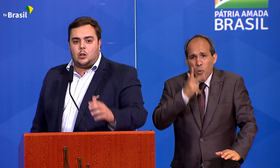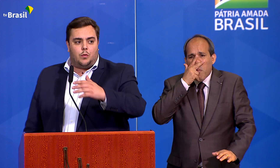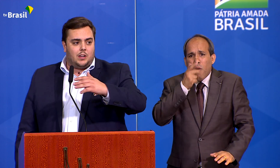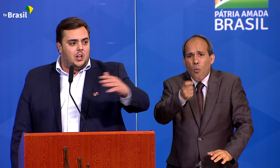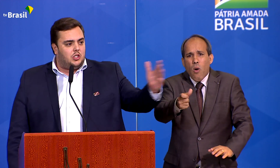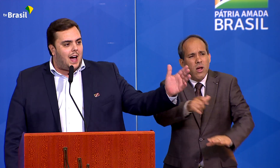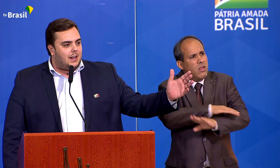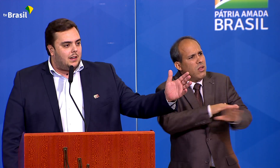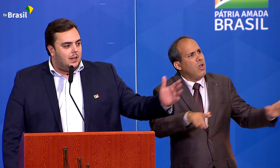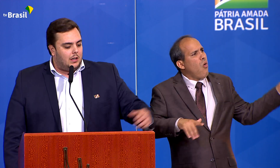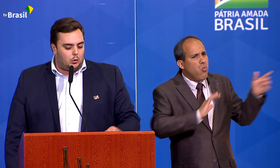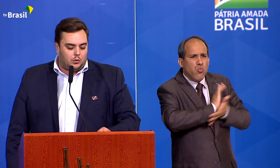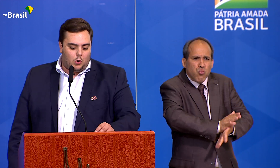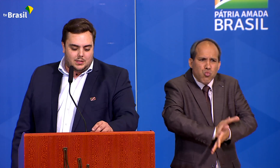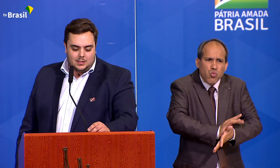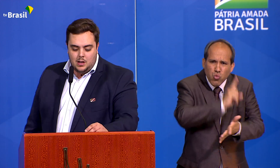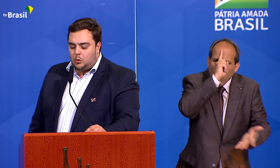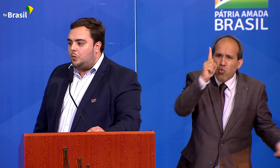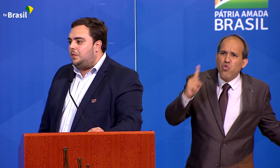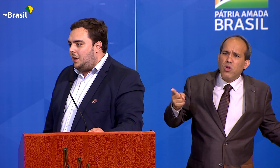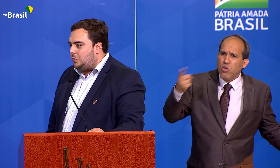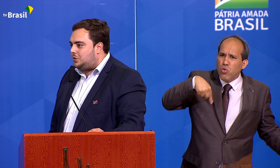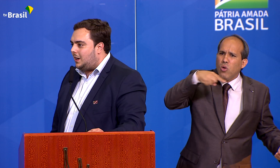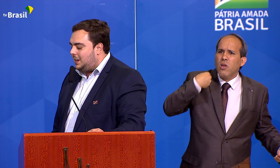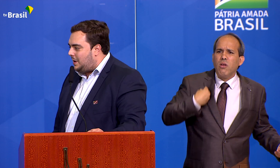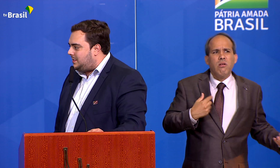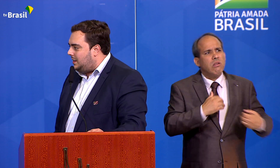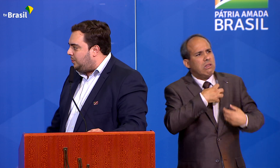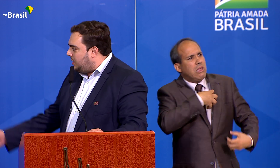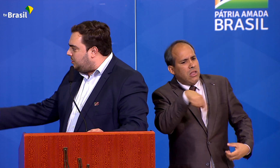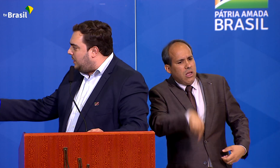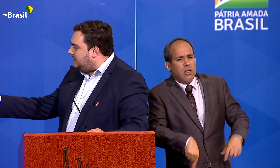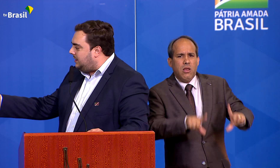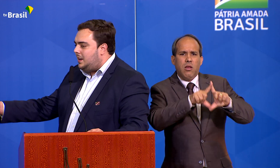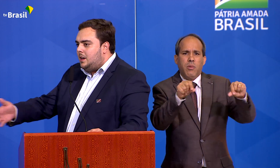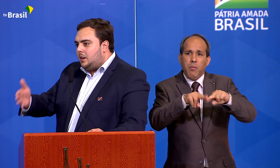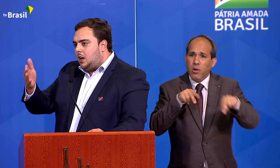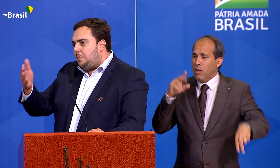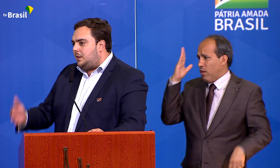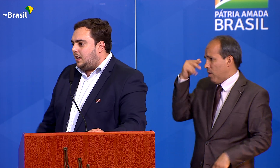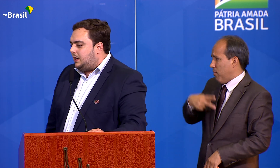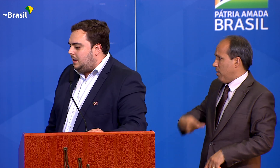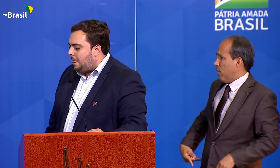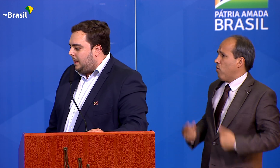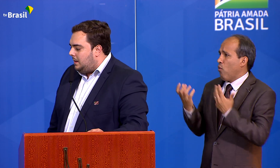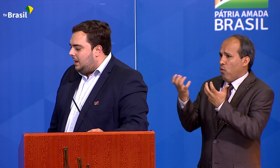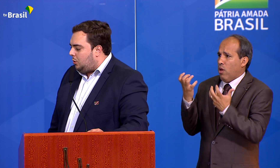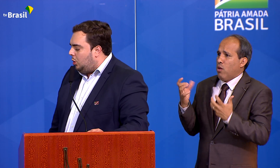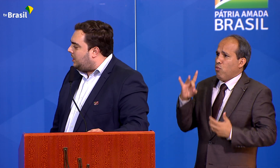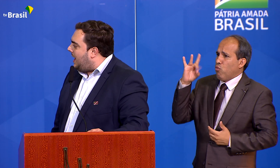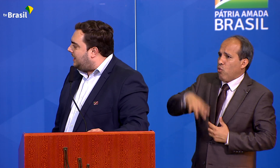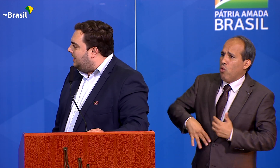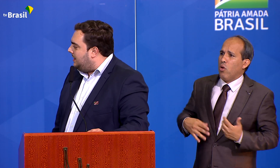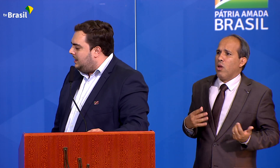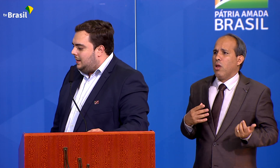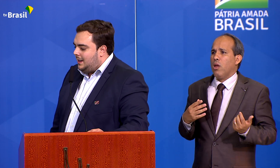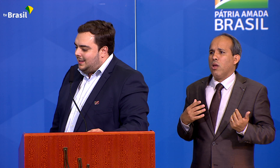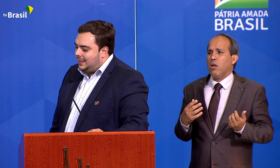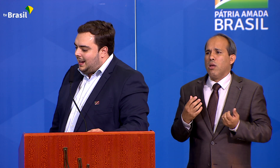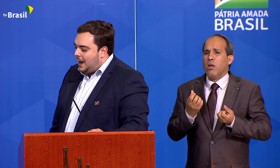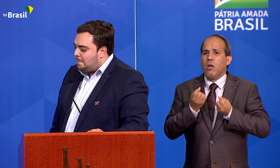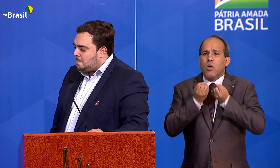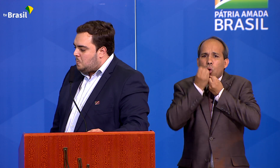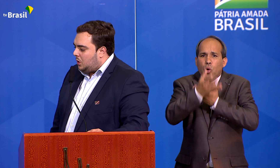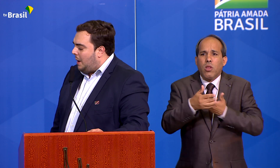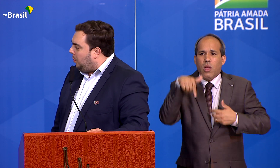aceitando essa covardia diária que todos nós convivemos aqui em Brasília por isso presente que era apenas aqui é colocar aqui